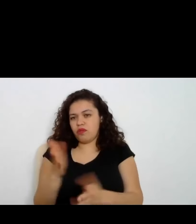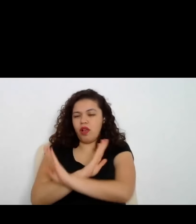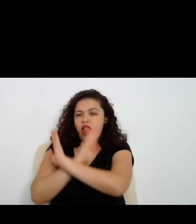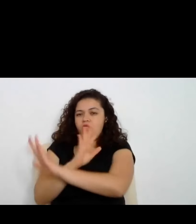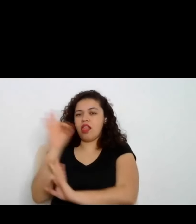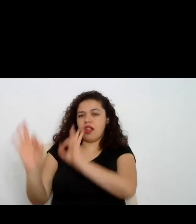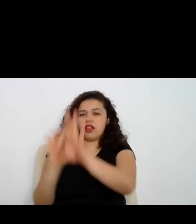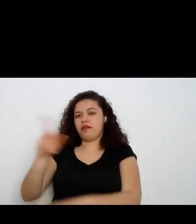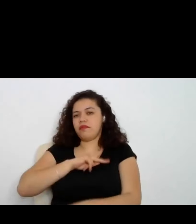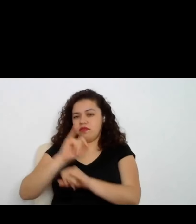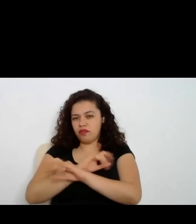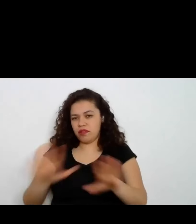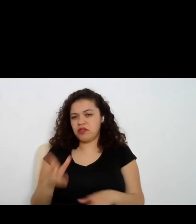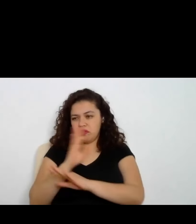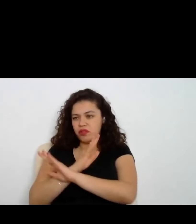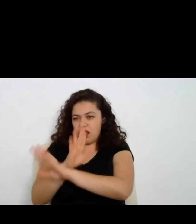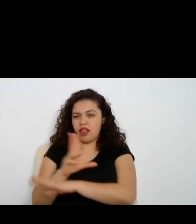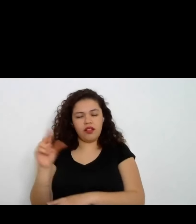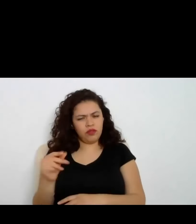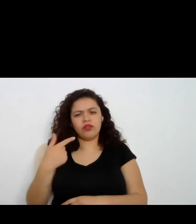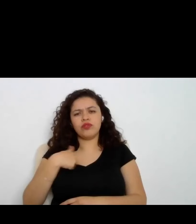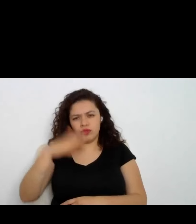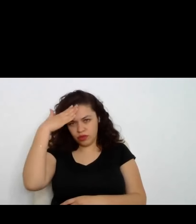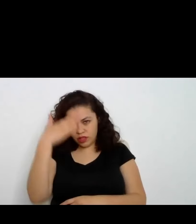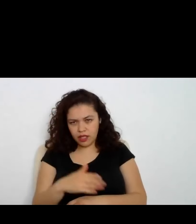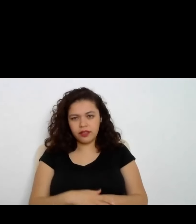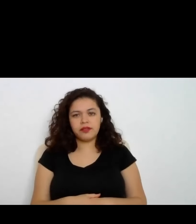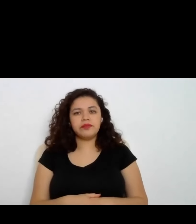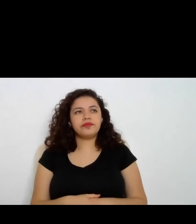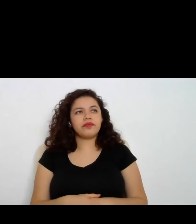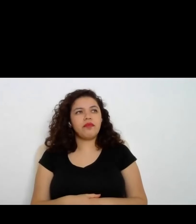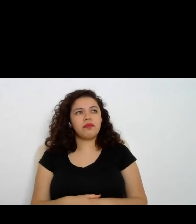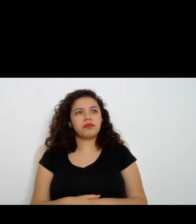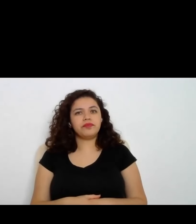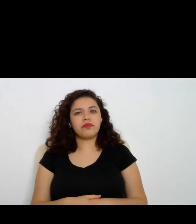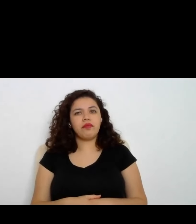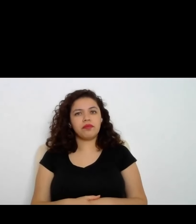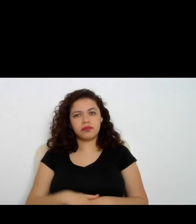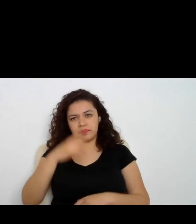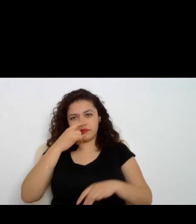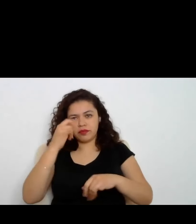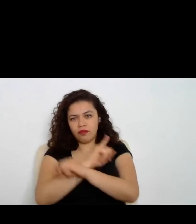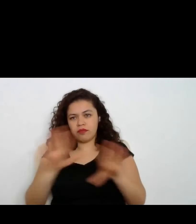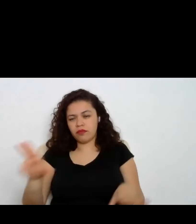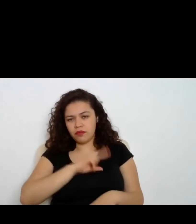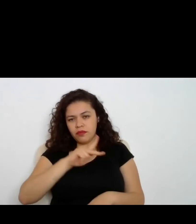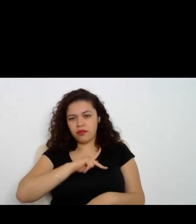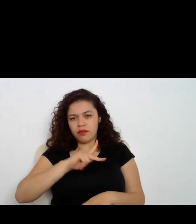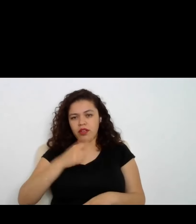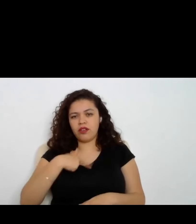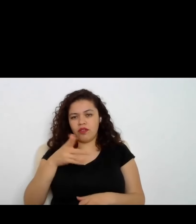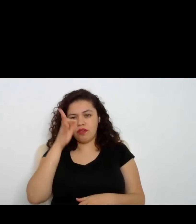tratamiento de mis datos, ¿no? Entonces, estoy consintiendo el uso de mis datos.